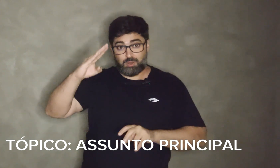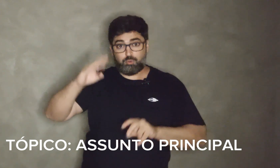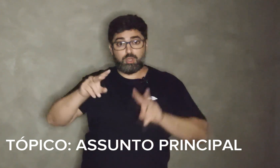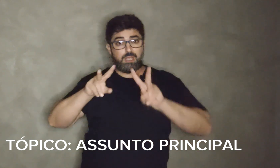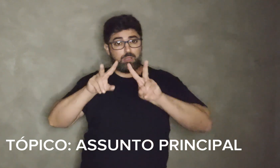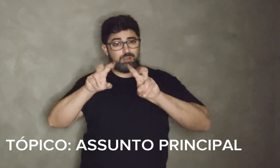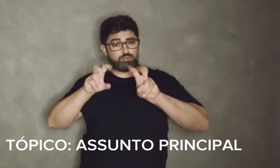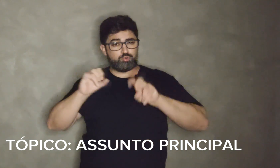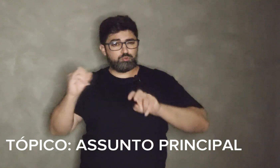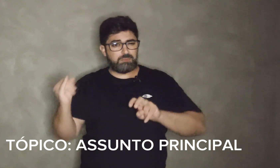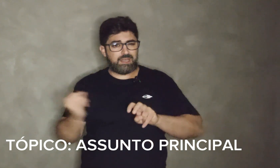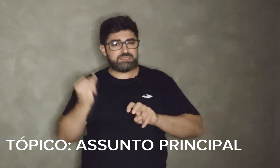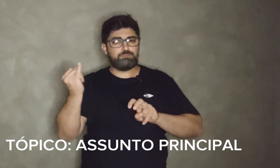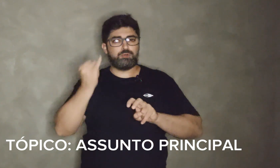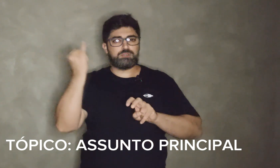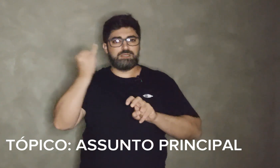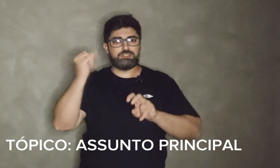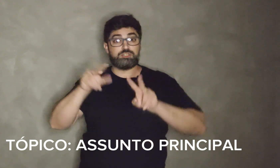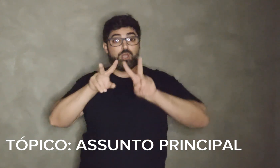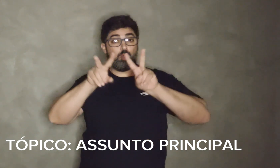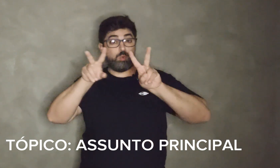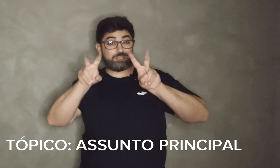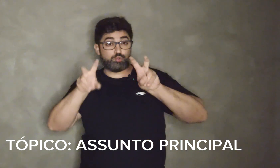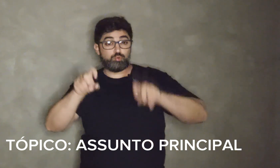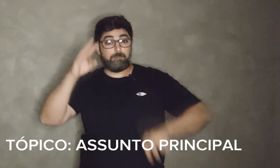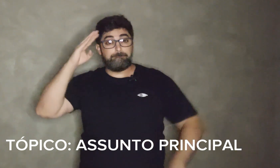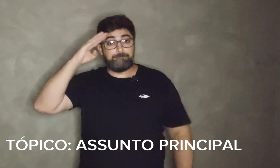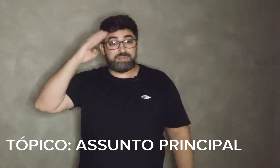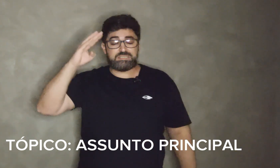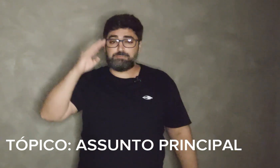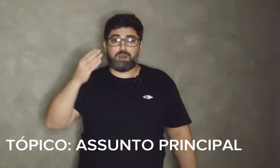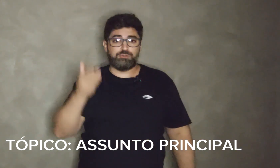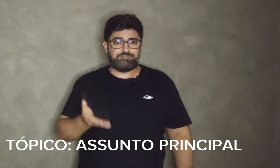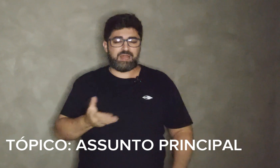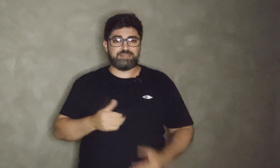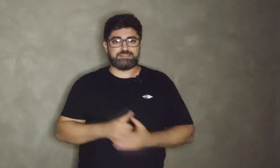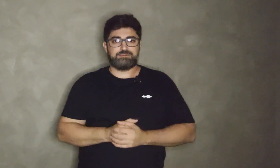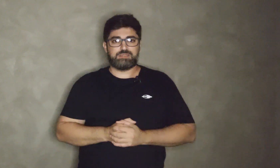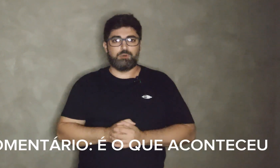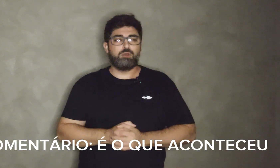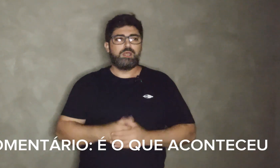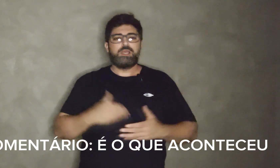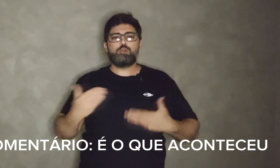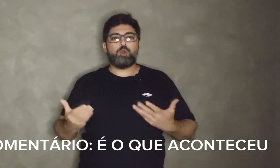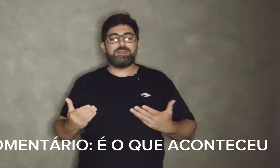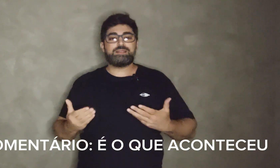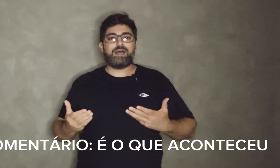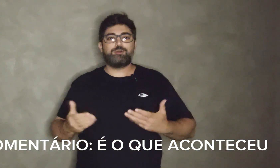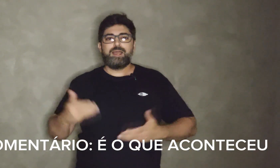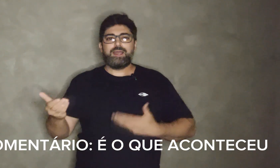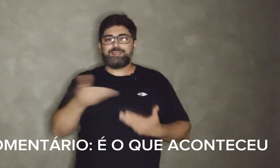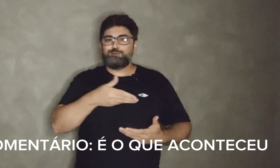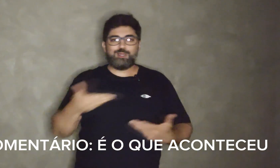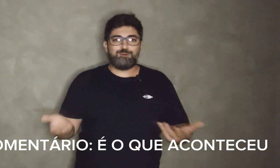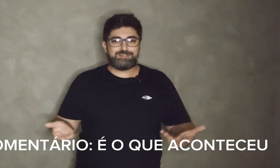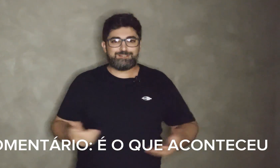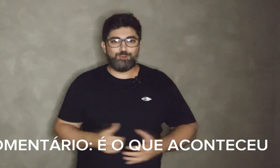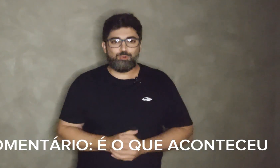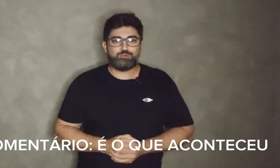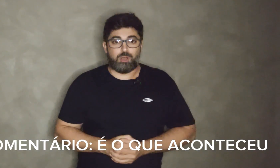bom? É o assunto mais importante, o assunto principal da frase, tá bom? E o comentário é aquilo que aconteceu com o